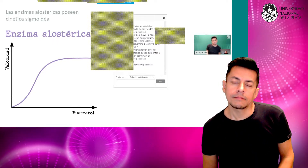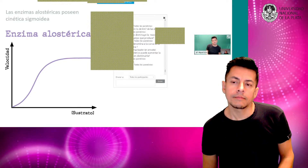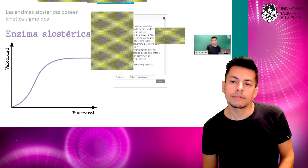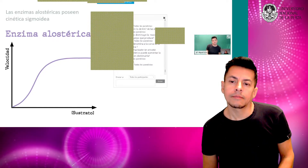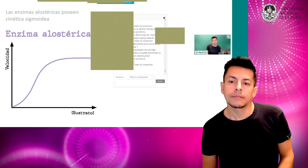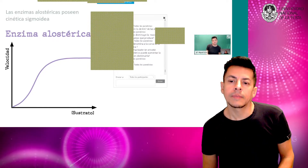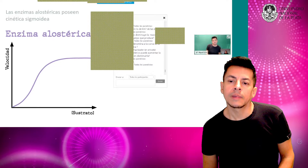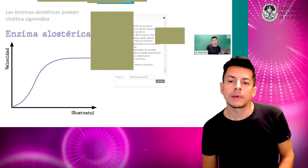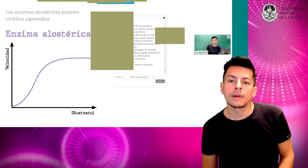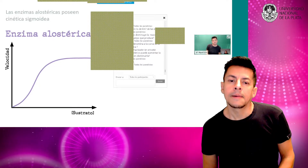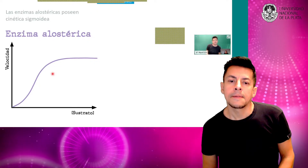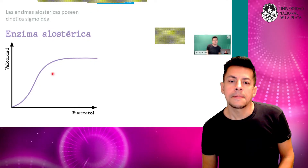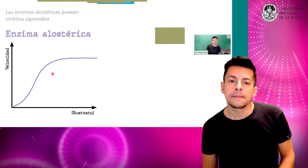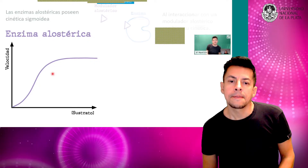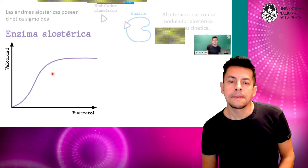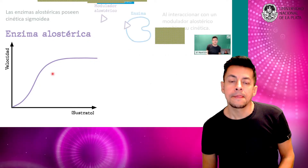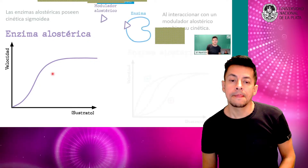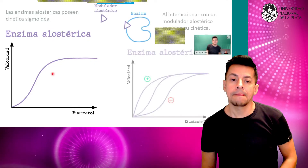Bien.